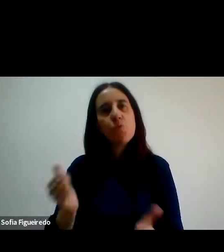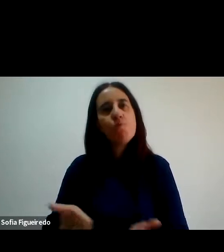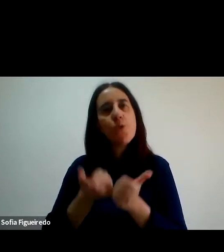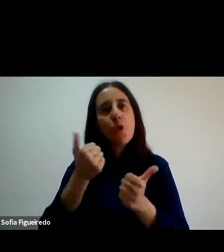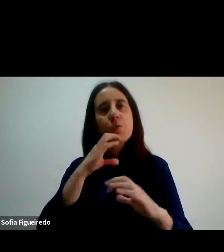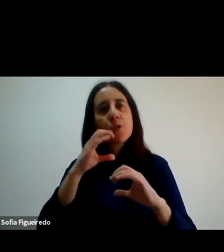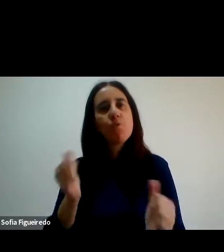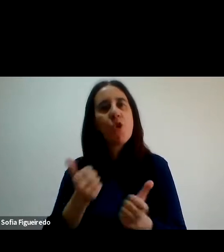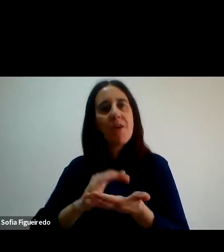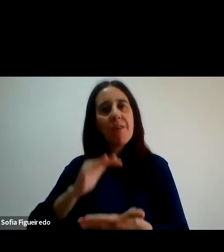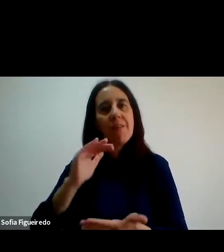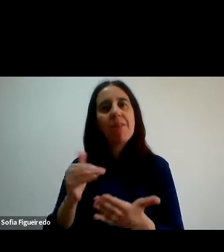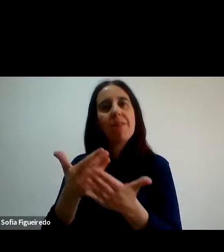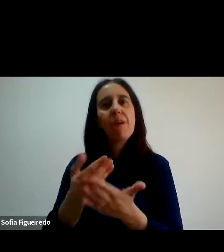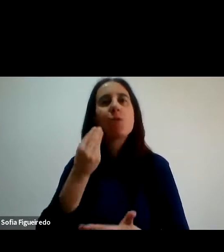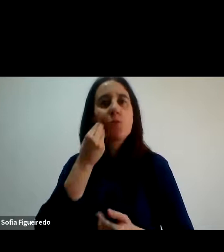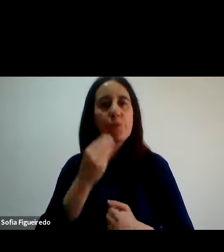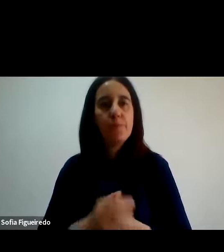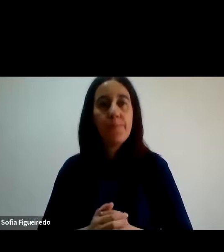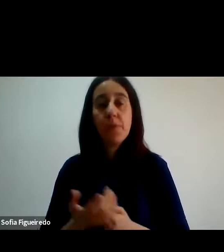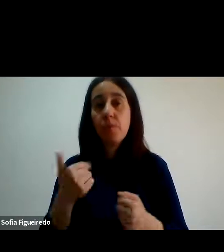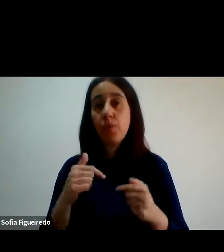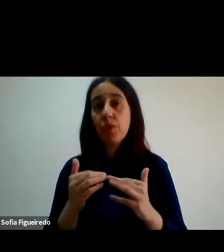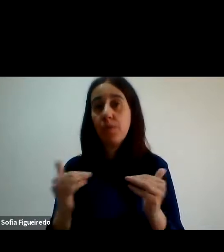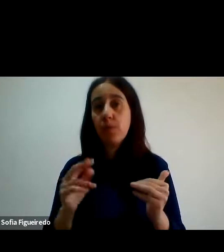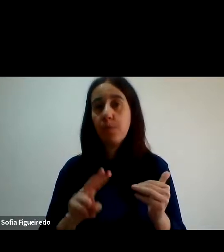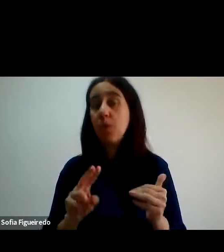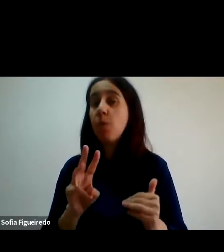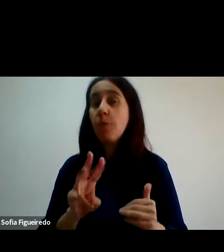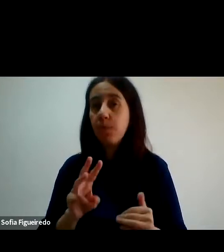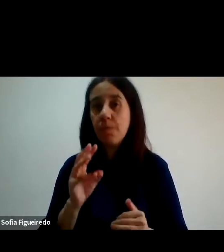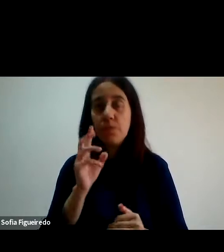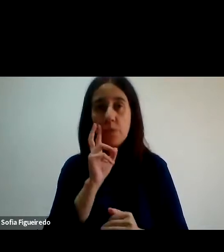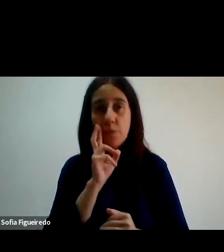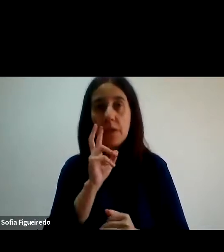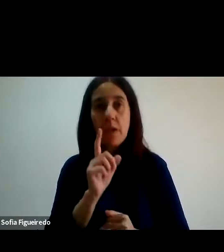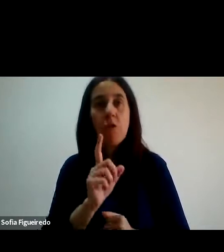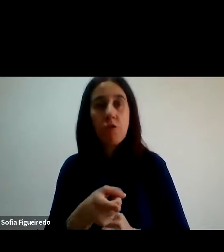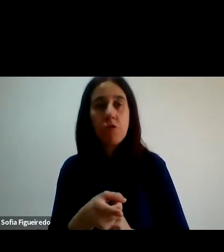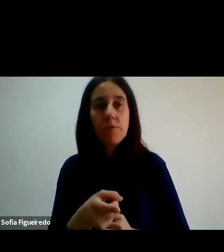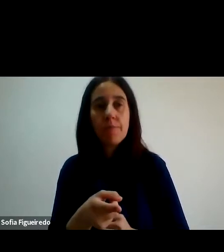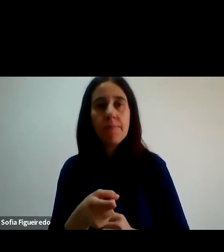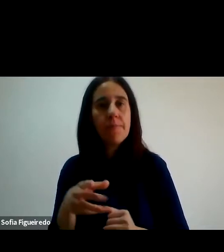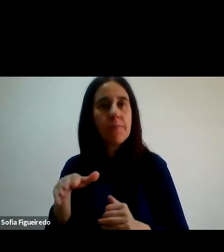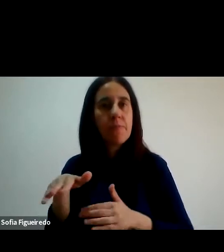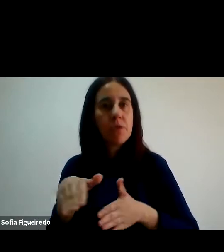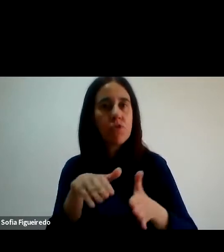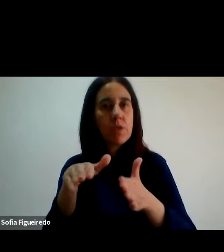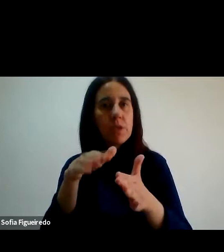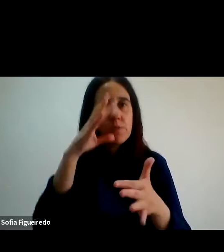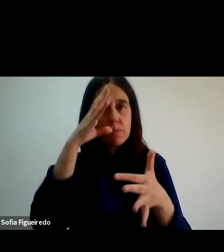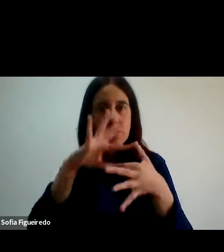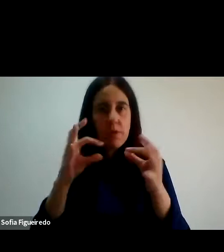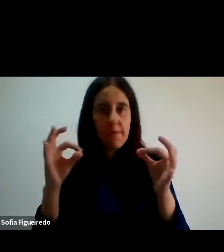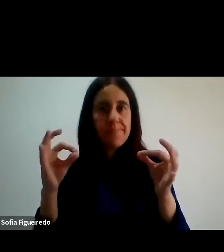comunicação. Depois uma terceira dimensão, peço desculpa, que é a dimensão de termos uma estratégia que seja coerente.